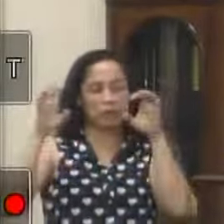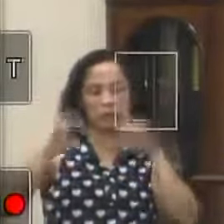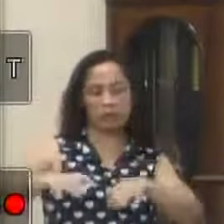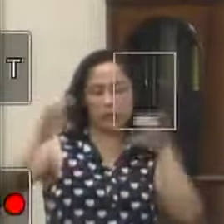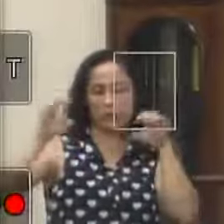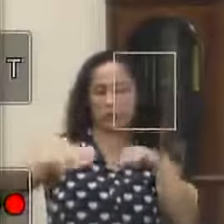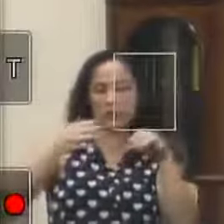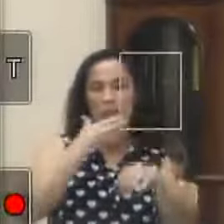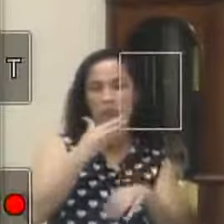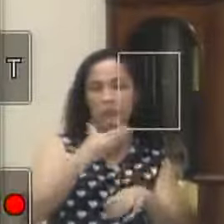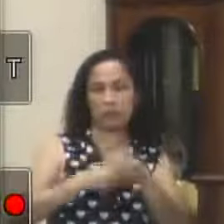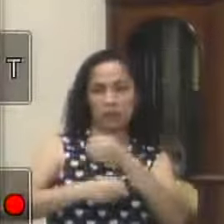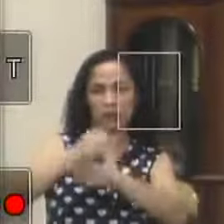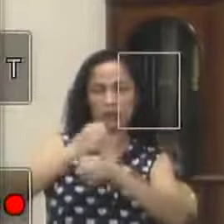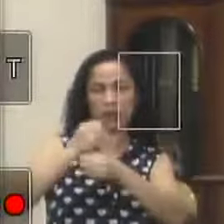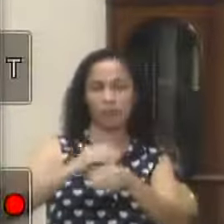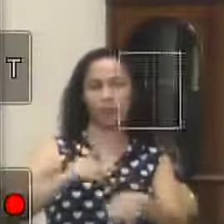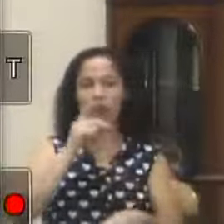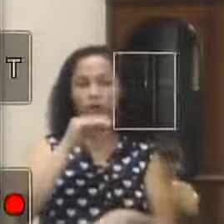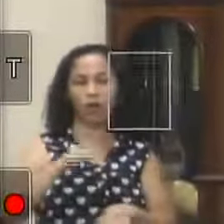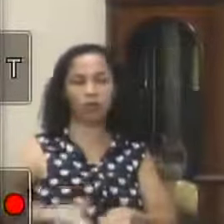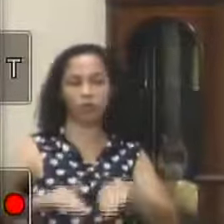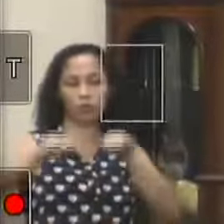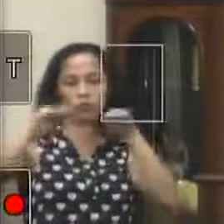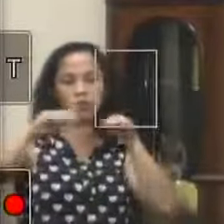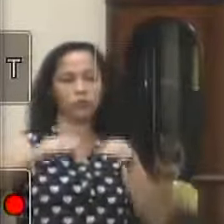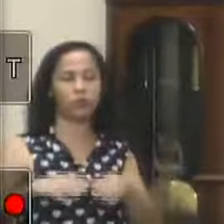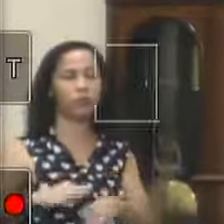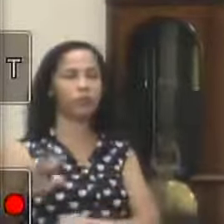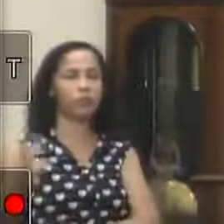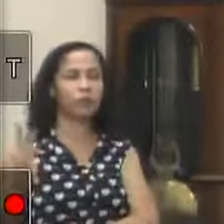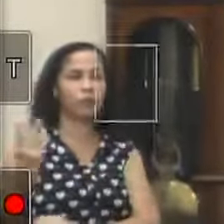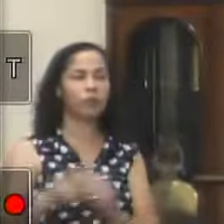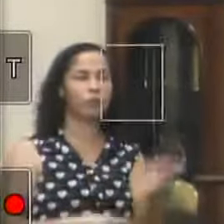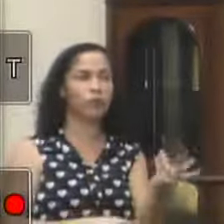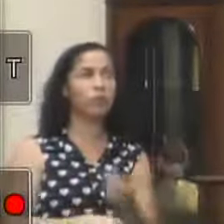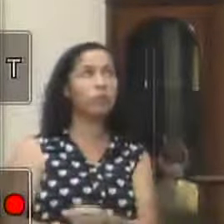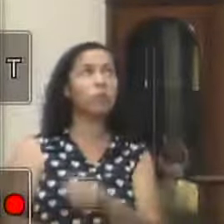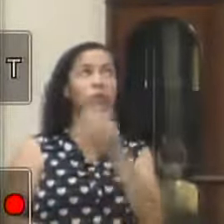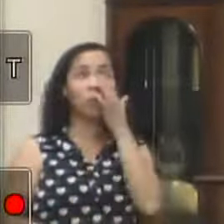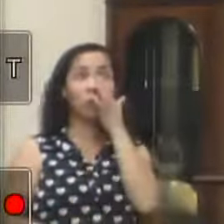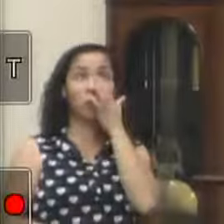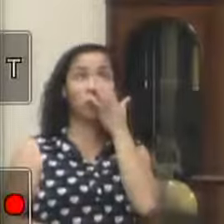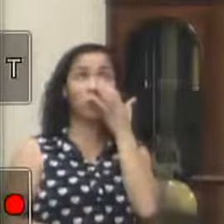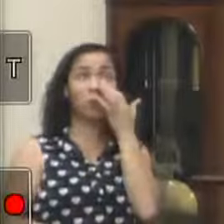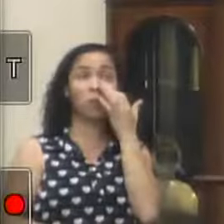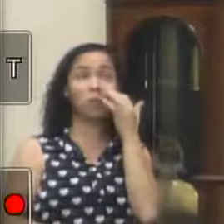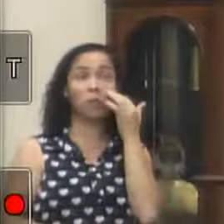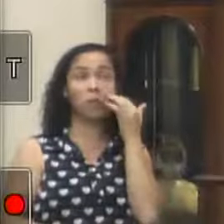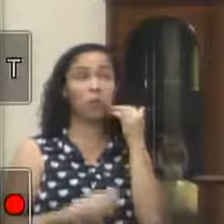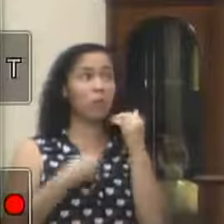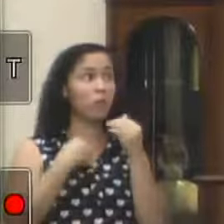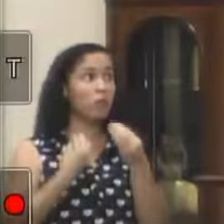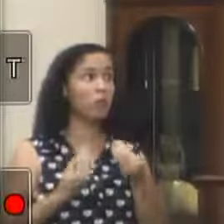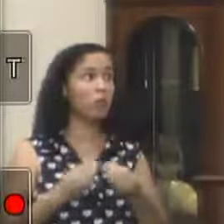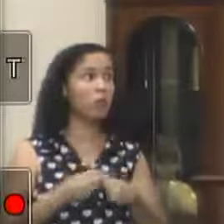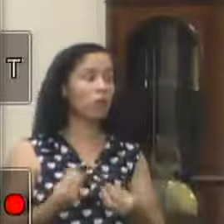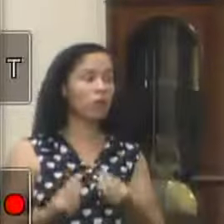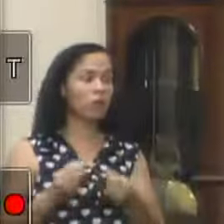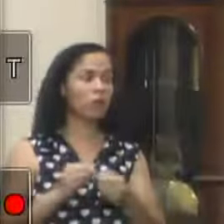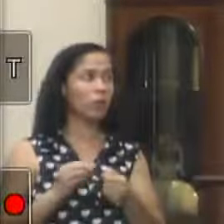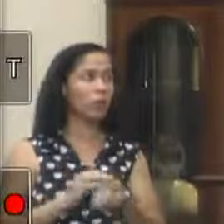muita quantidade de água, esse mato vem crescendo de uma maneira muito desordenada. Então, não tem como fazer se